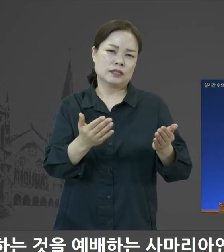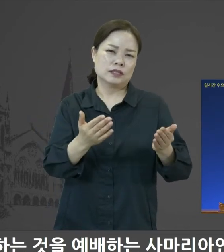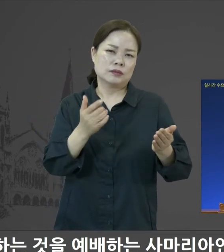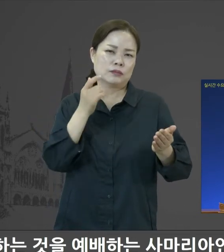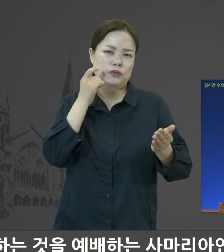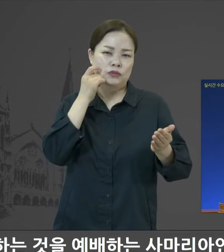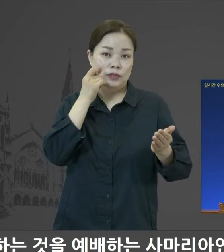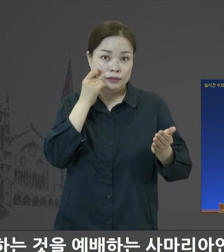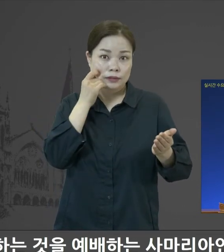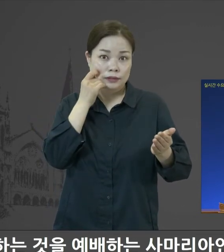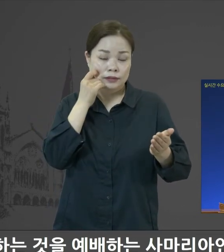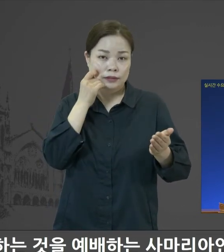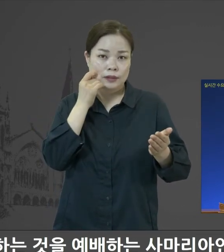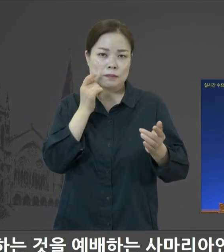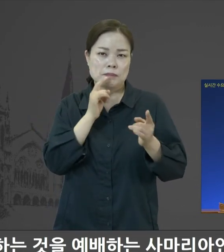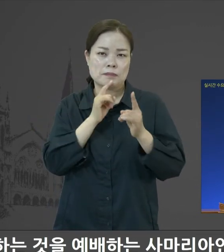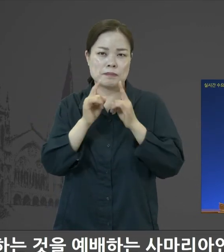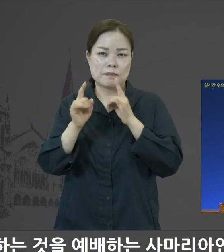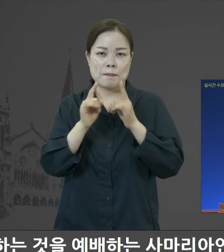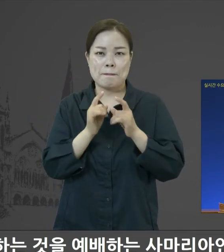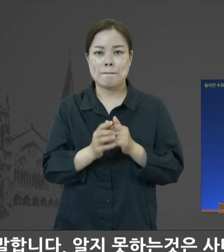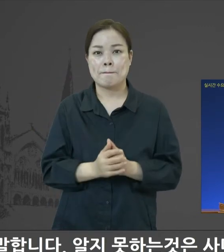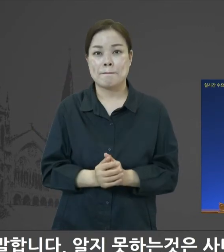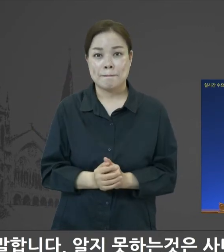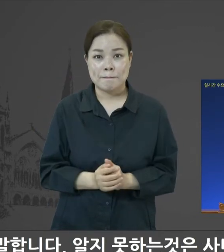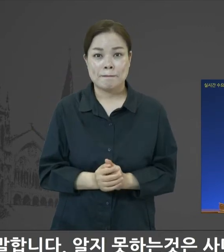것을 말씀하고 계시는 것입니다.